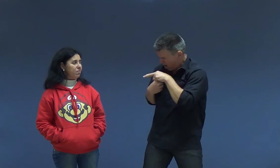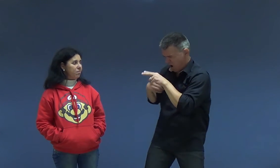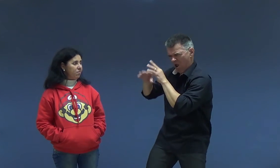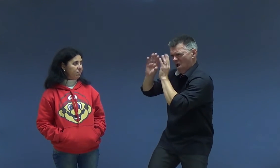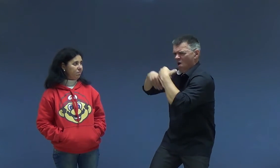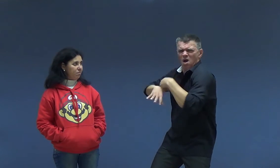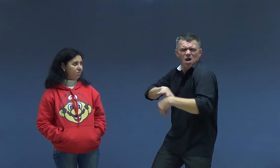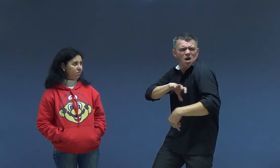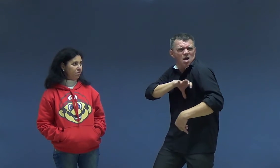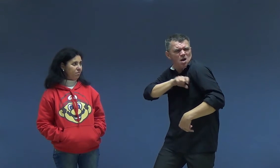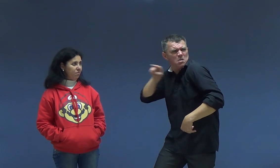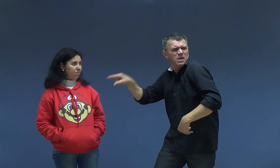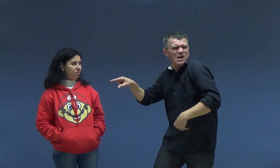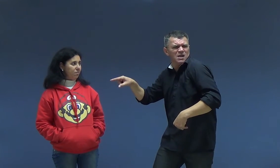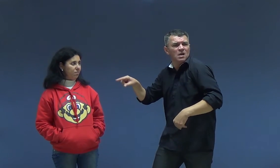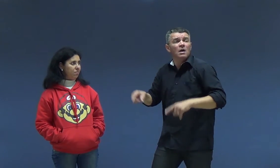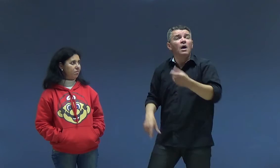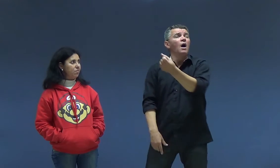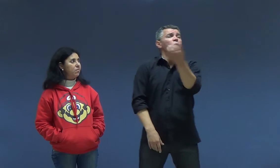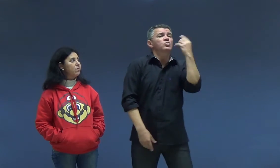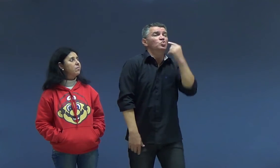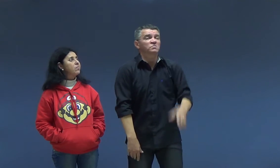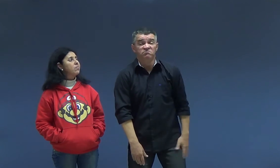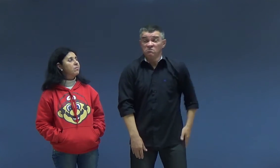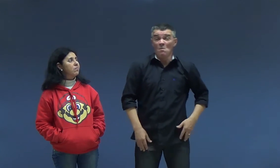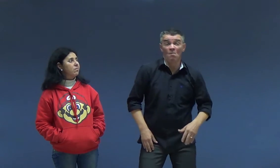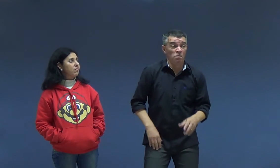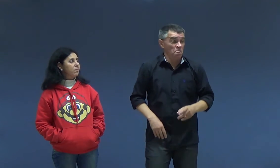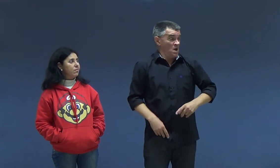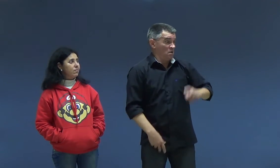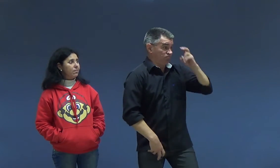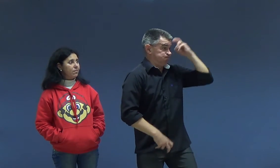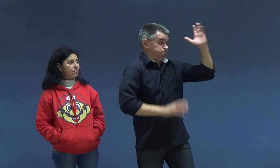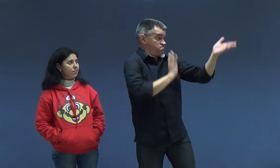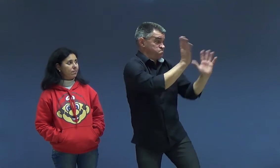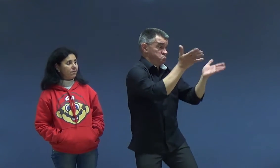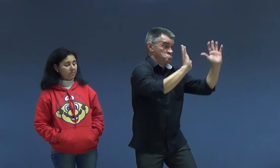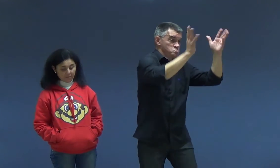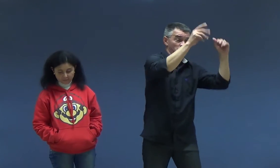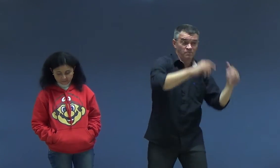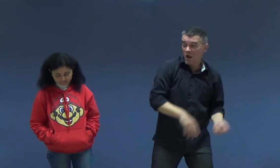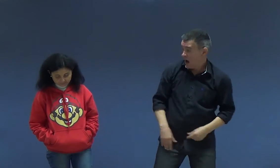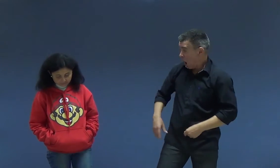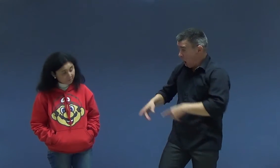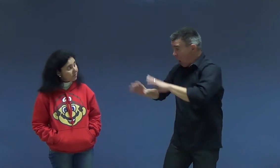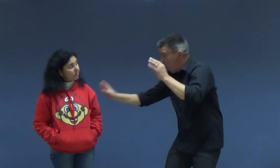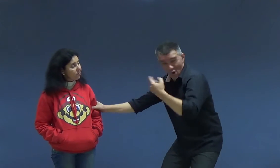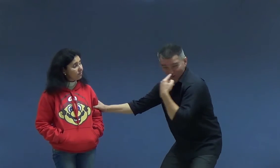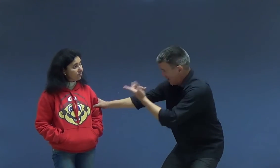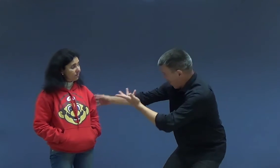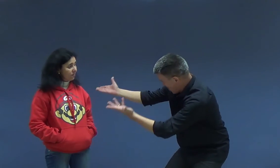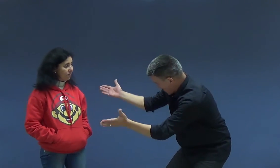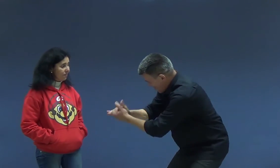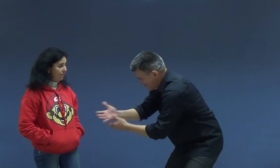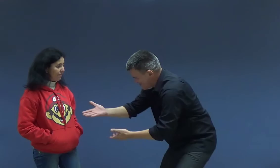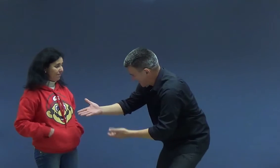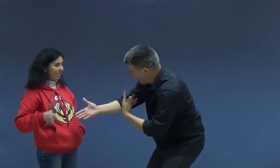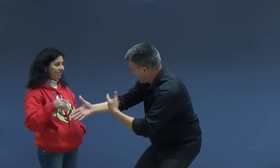deixou ela. Mas eu olho ela, gente, eu amo essa pessoa. Por quê? Né, às vezes a pessoa olha assim, ah, oi, tudo